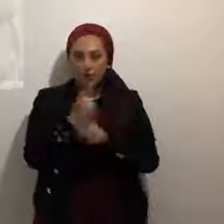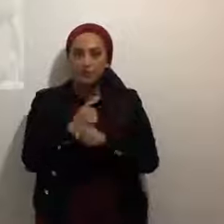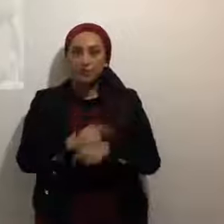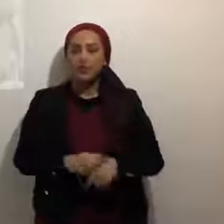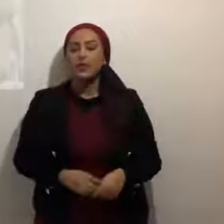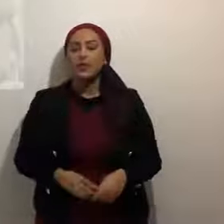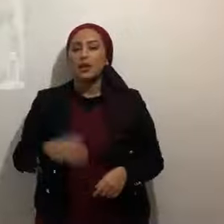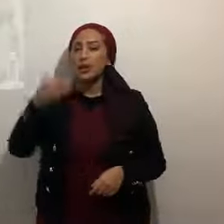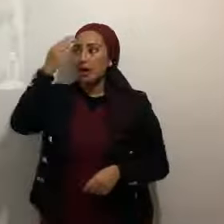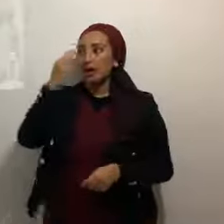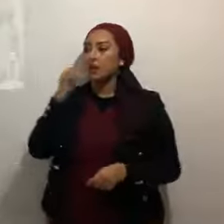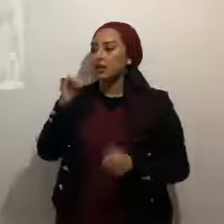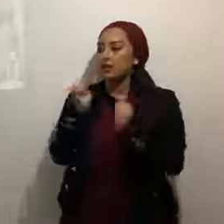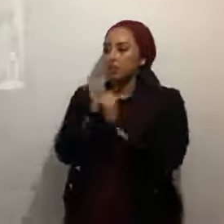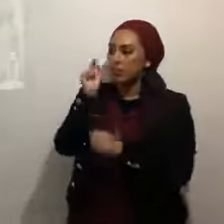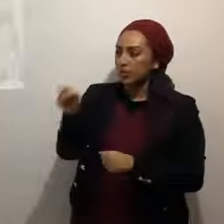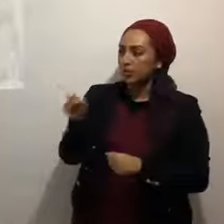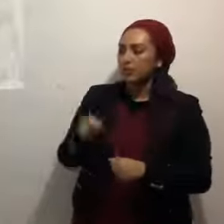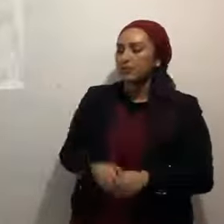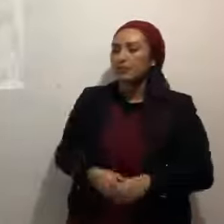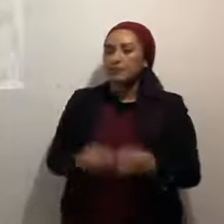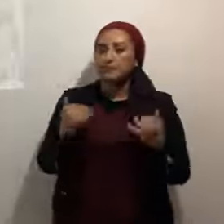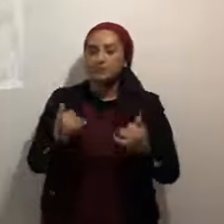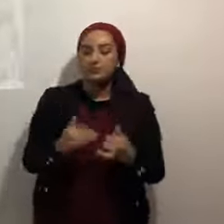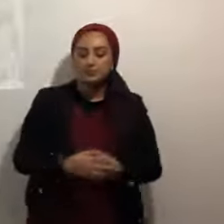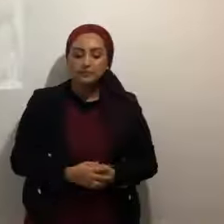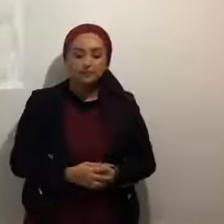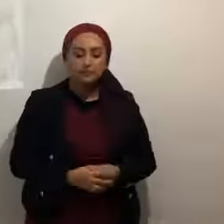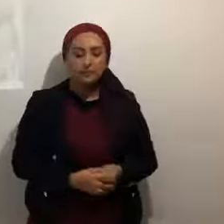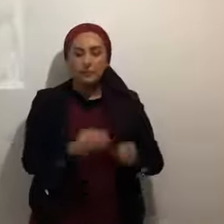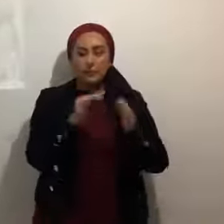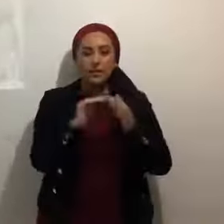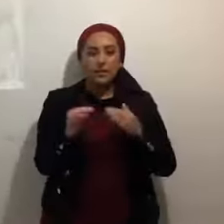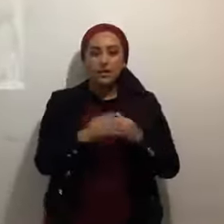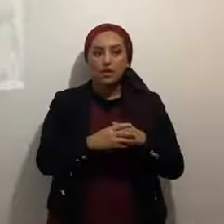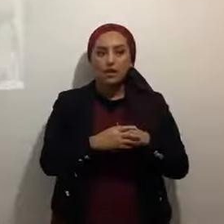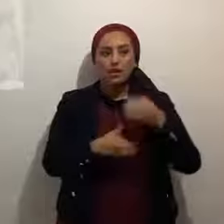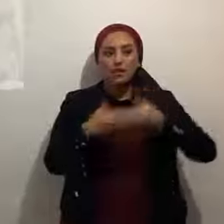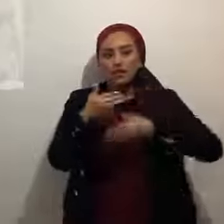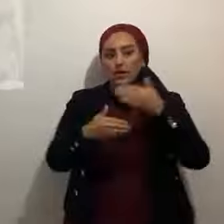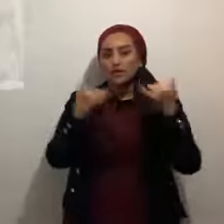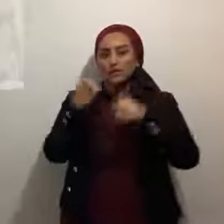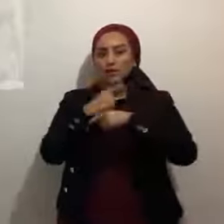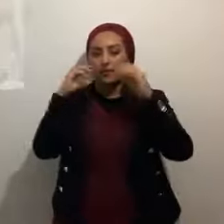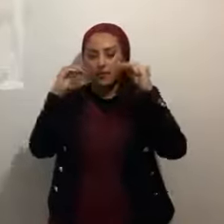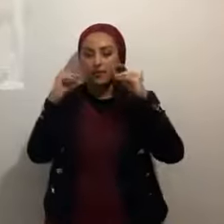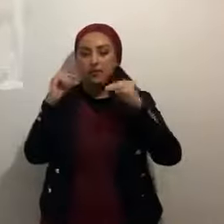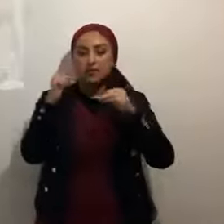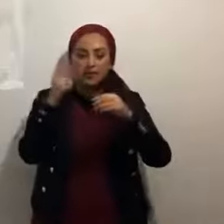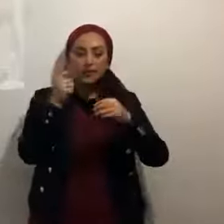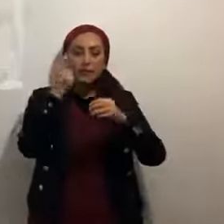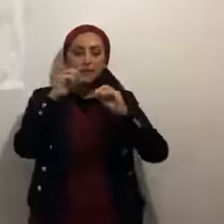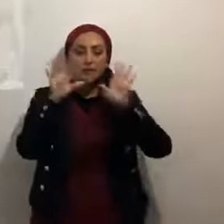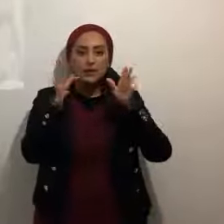está contigo. Ahora, permítame avanzar en la administración y le vamos a entender perfectamente bien por